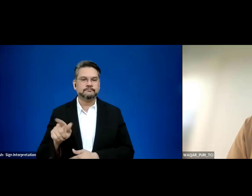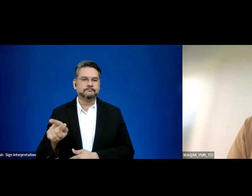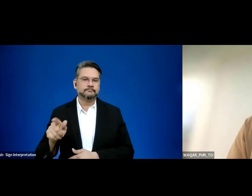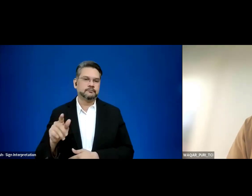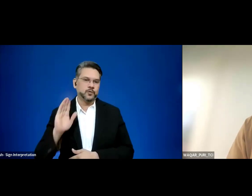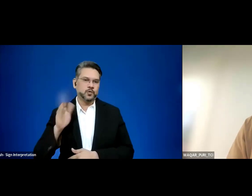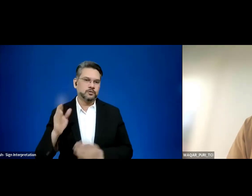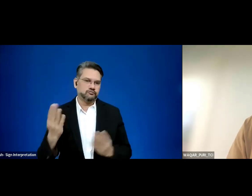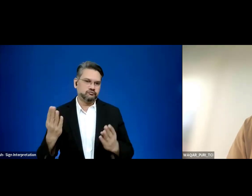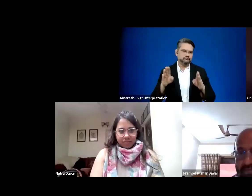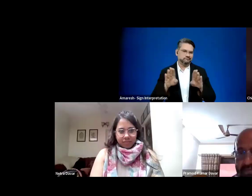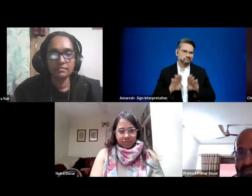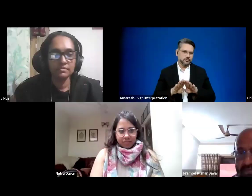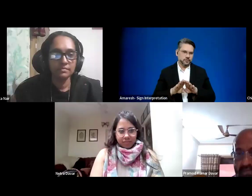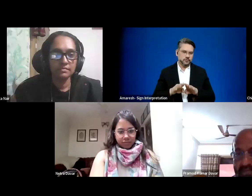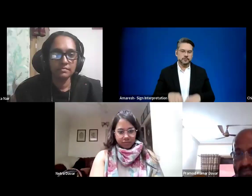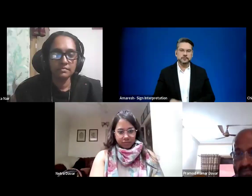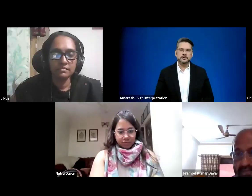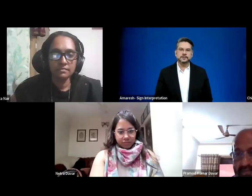好，谢谢 Richard。